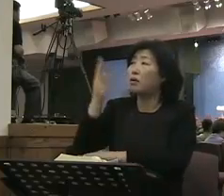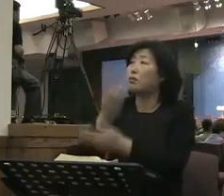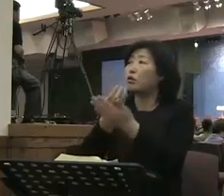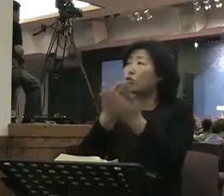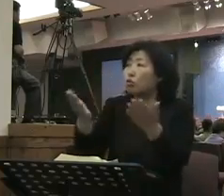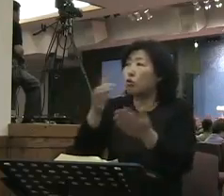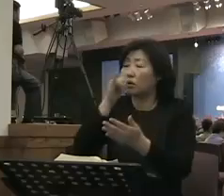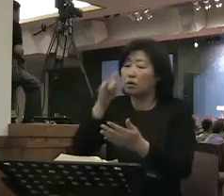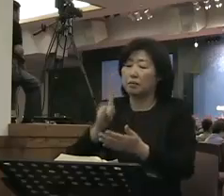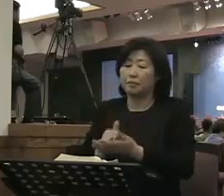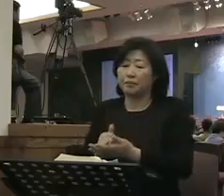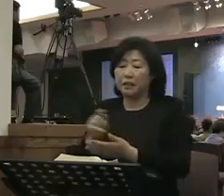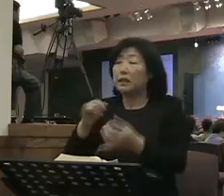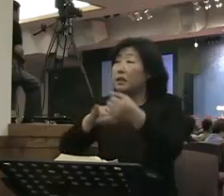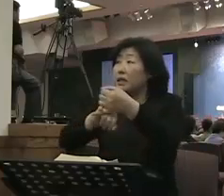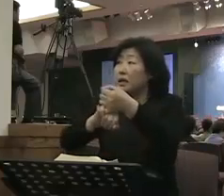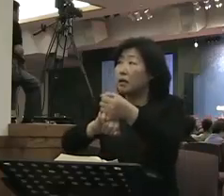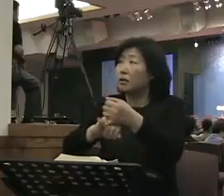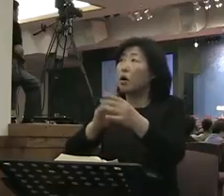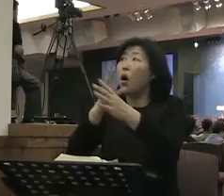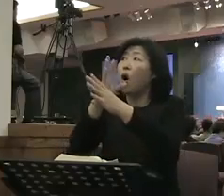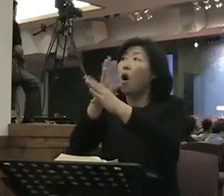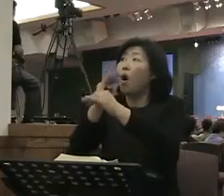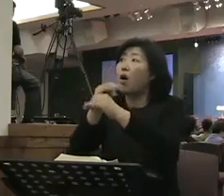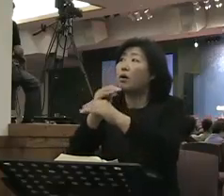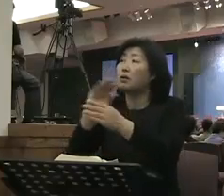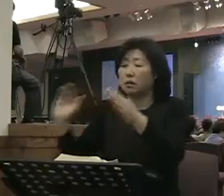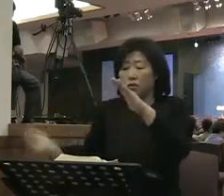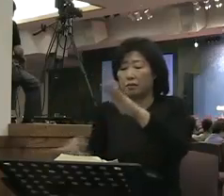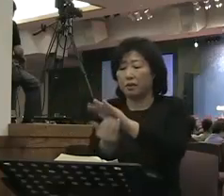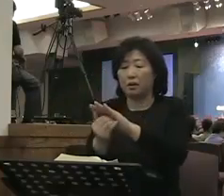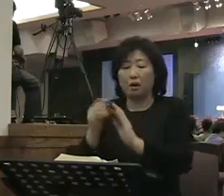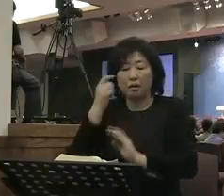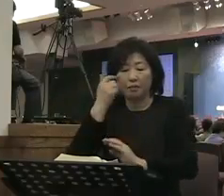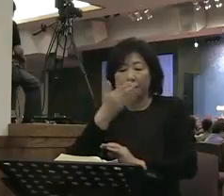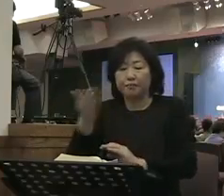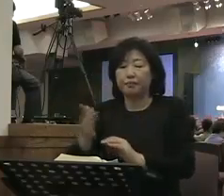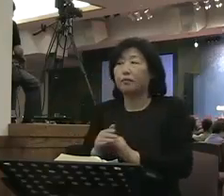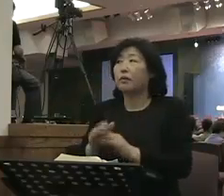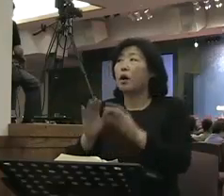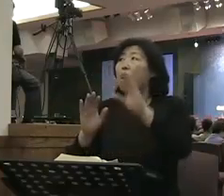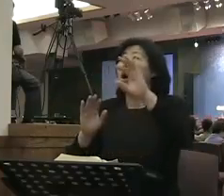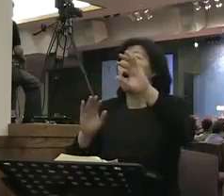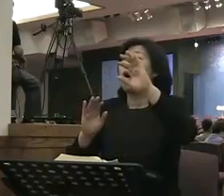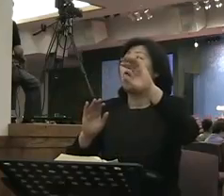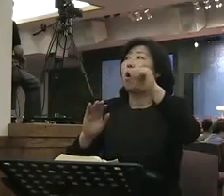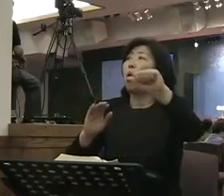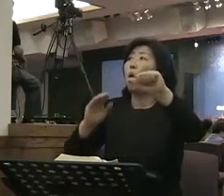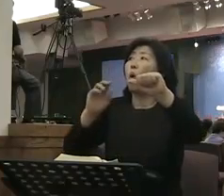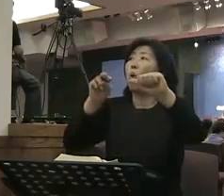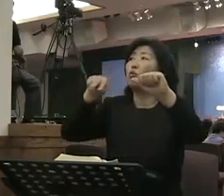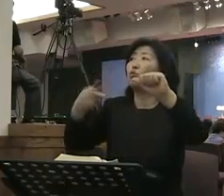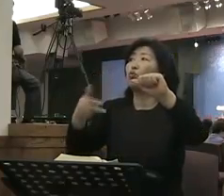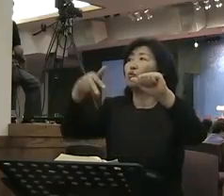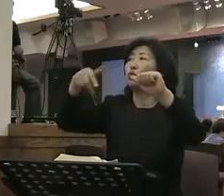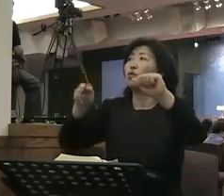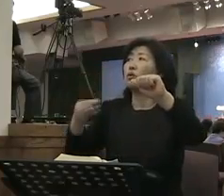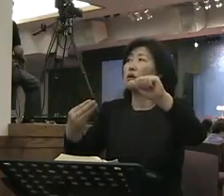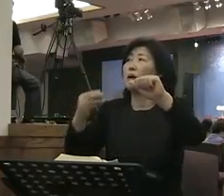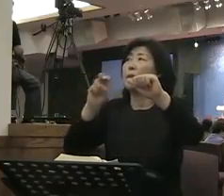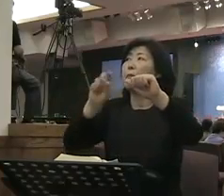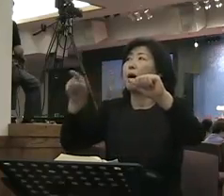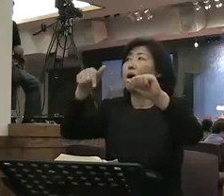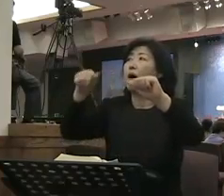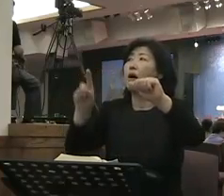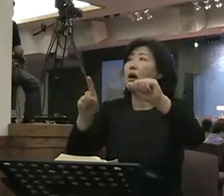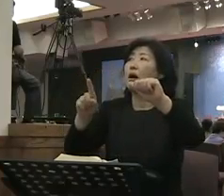있습니다. 이 약속은 언제 이루어집니까? 오순절 다락방, 마가 다락방에서